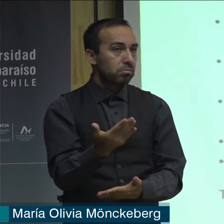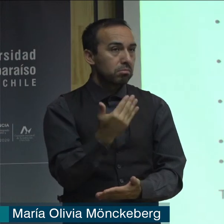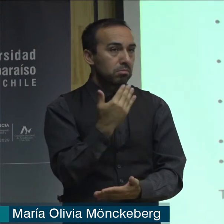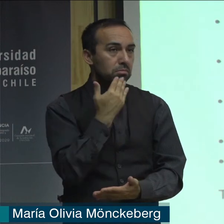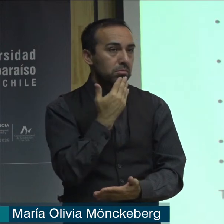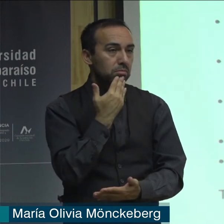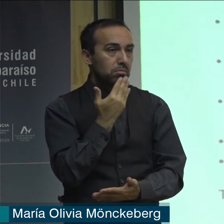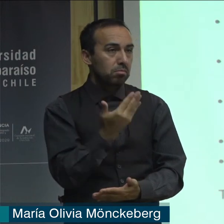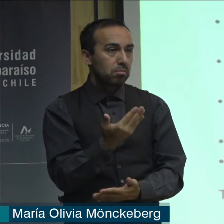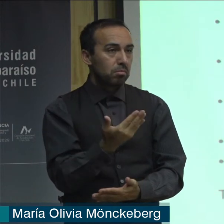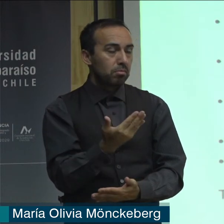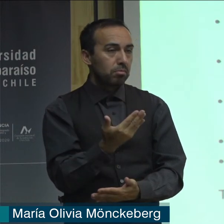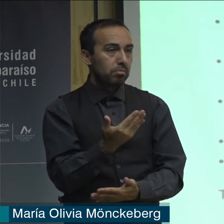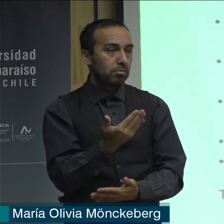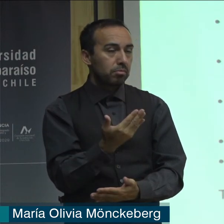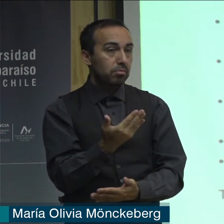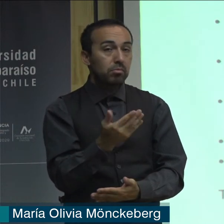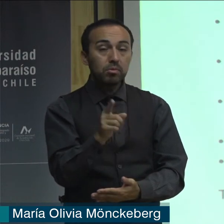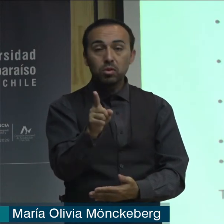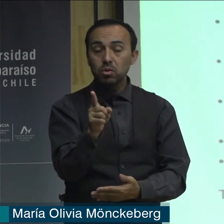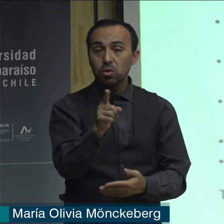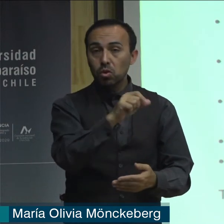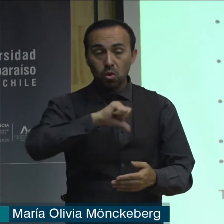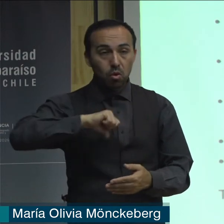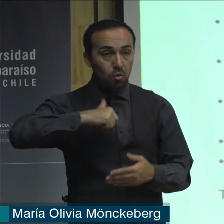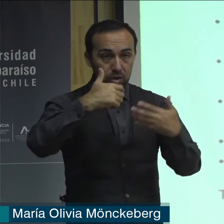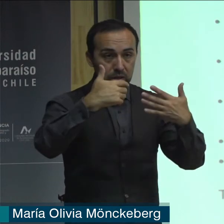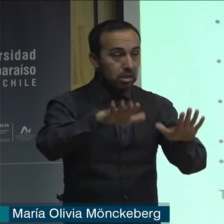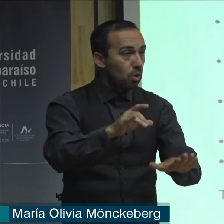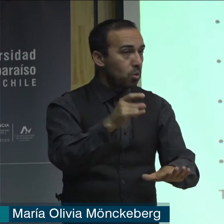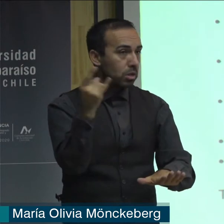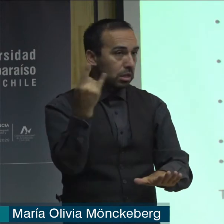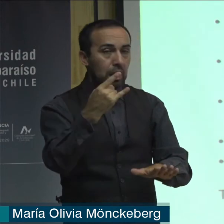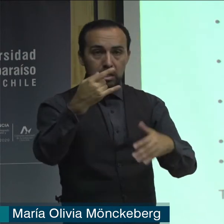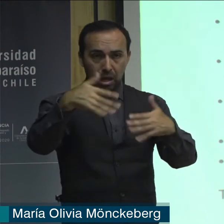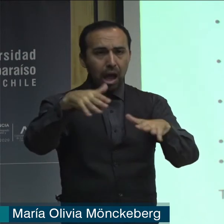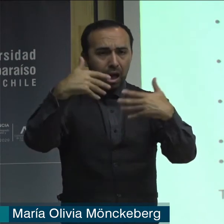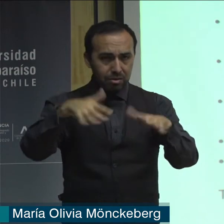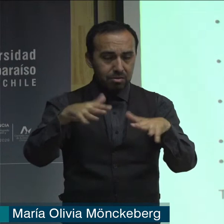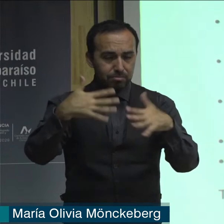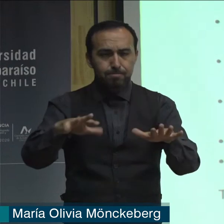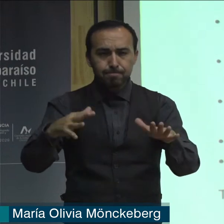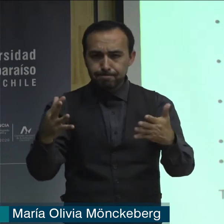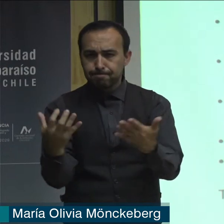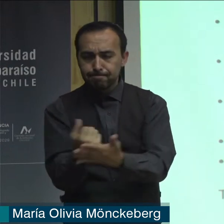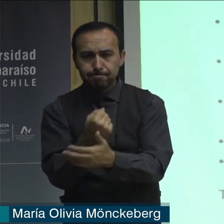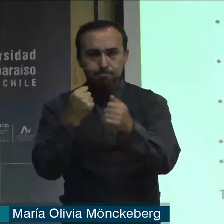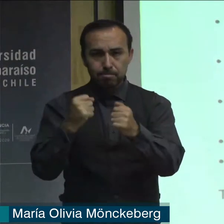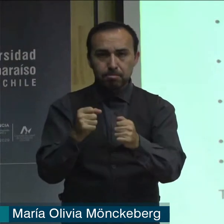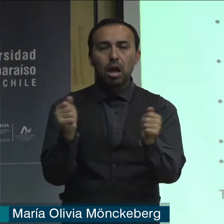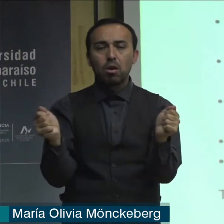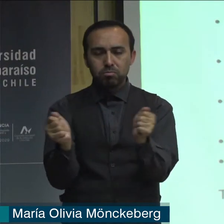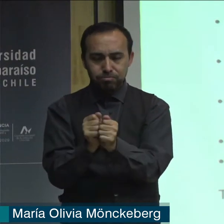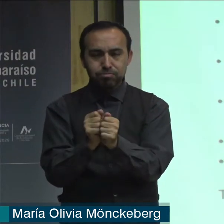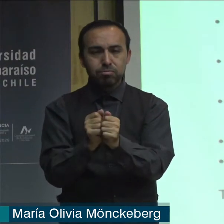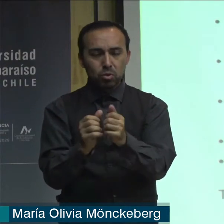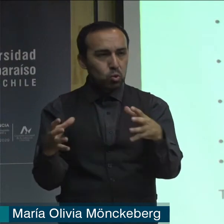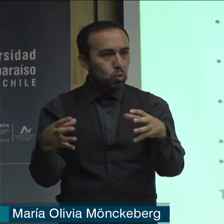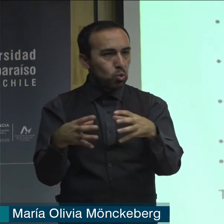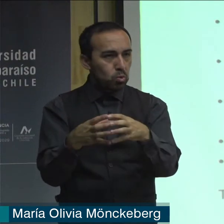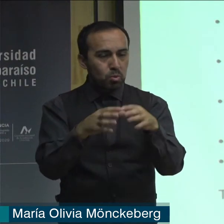los jóvenes universitarios que ya se habían logrado estaban reconstru federaciones estudiantiles